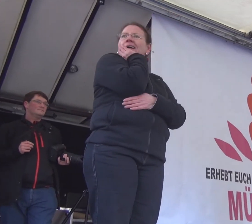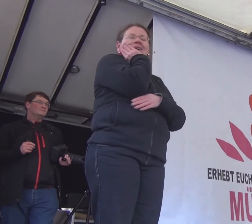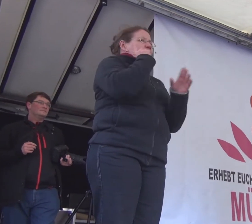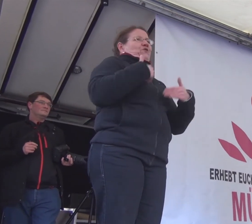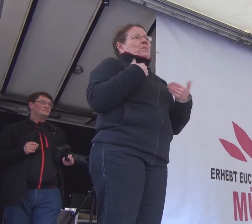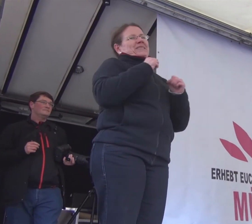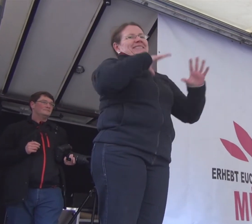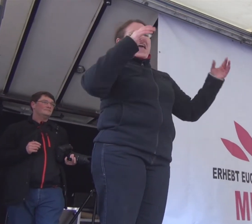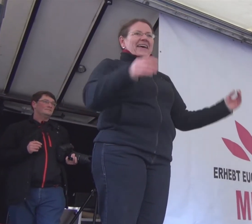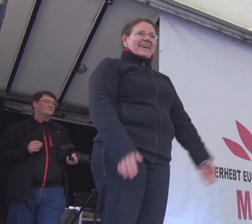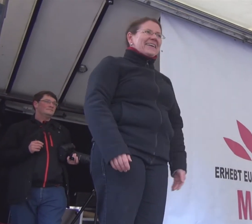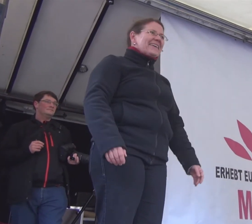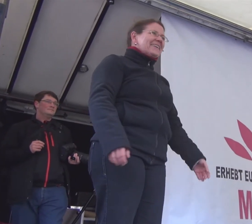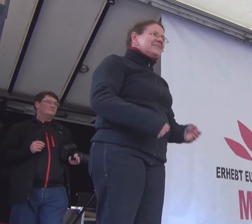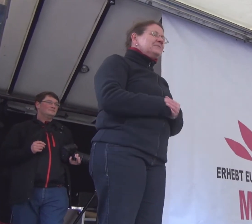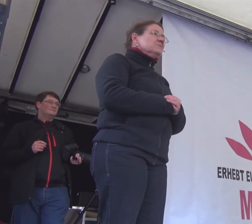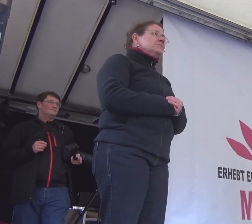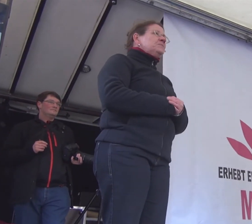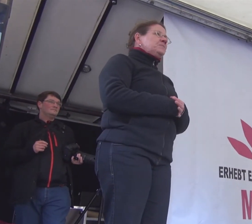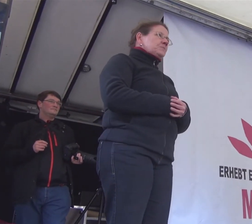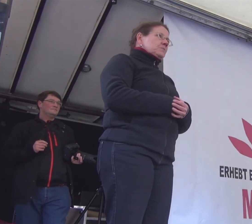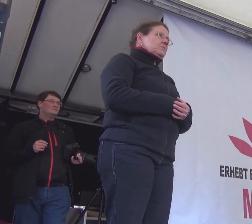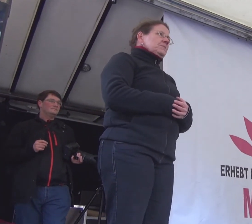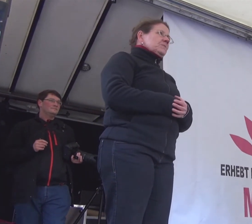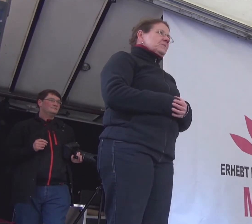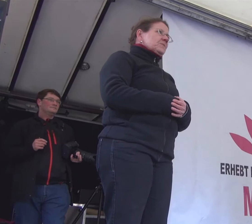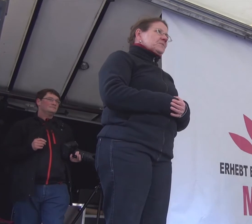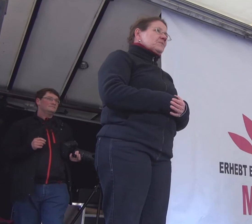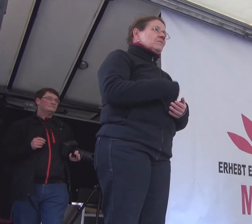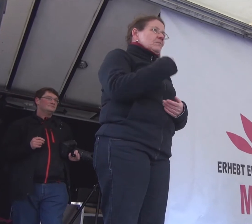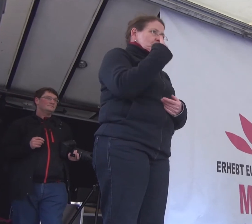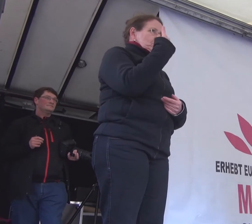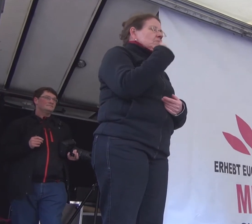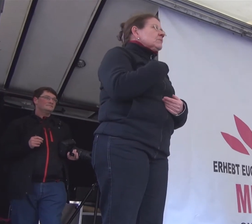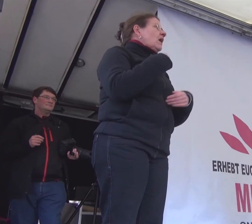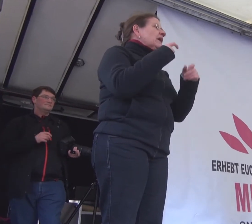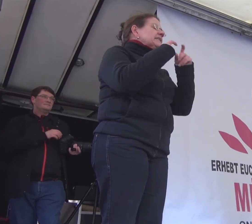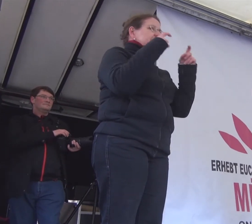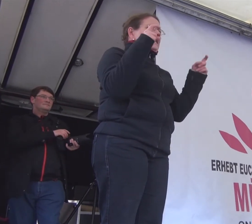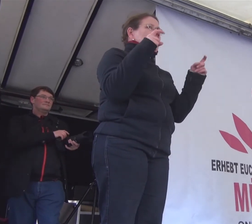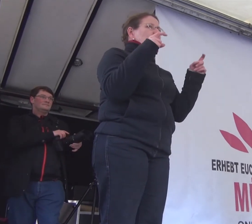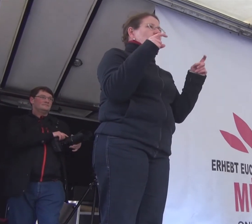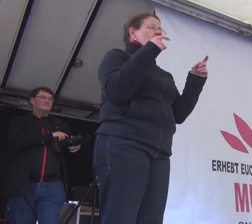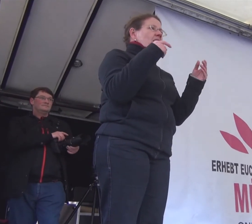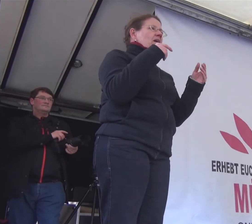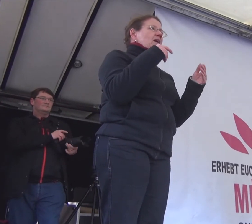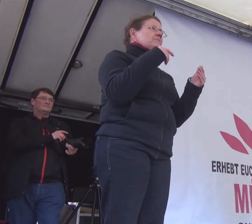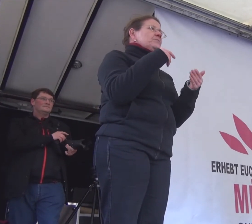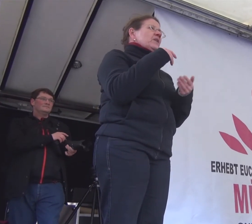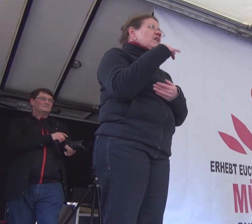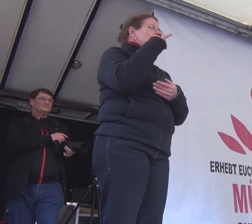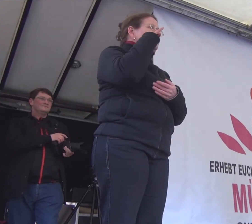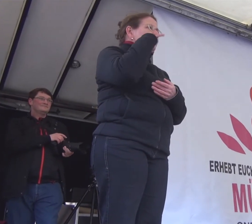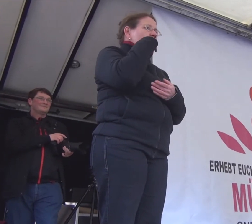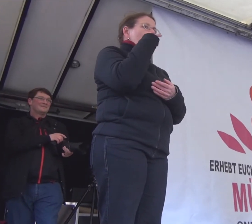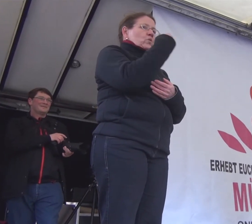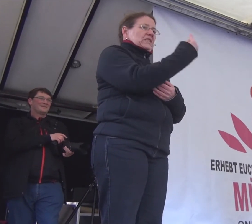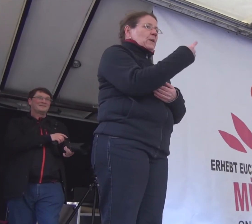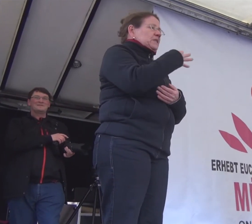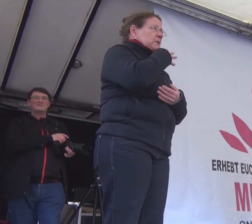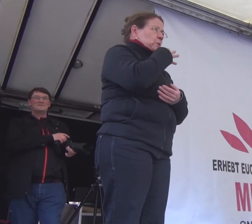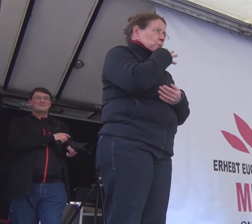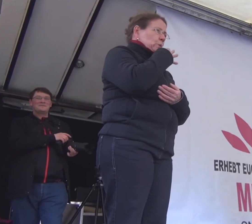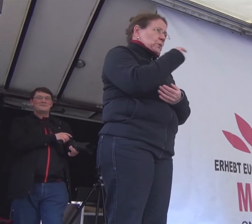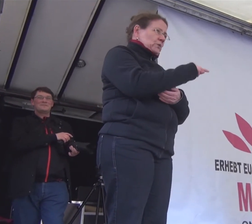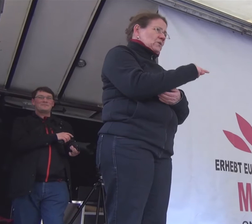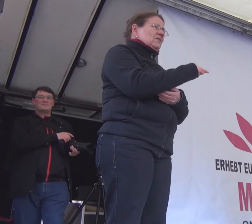sehr. Ich möchte ein Thema ansprechen, vielleicht ganz kurz für unsere junge Frauen, die eben die